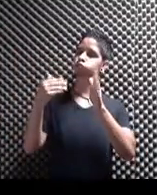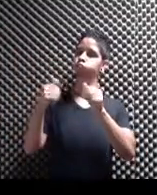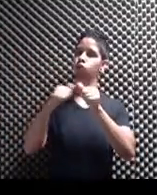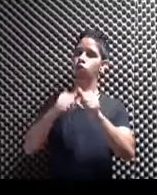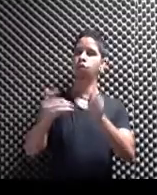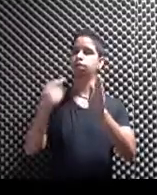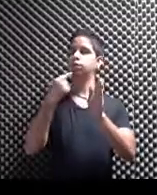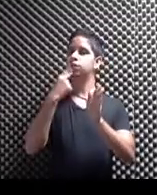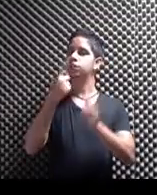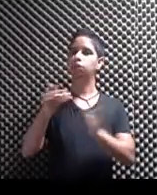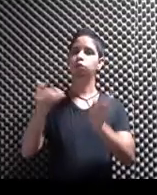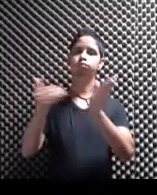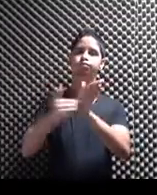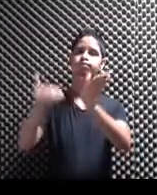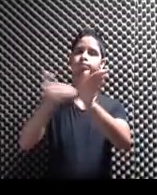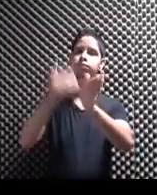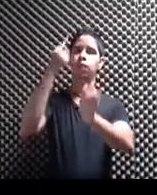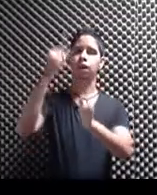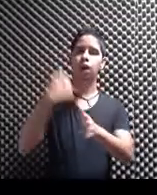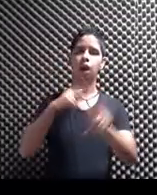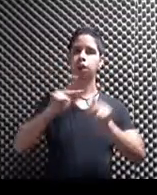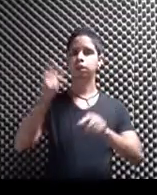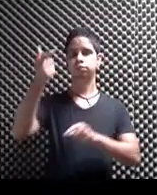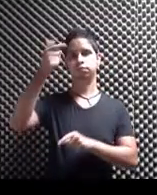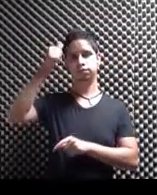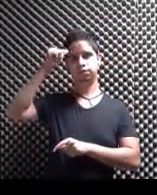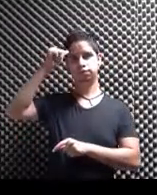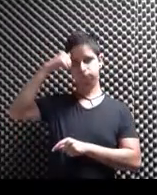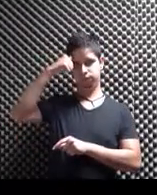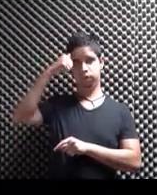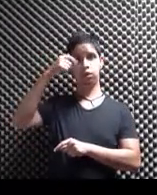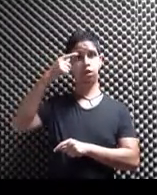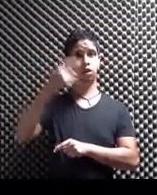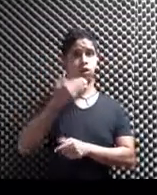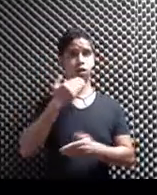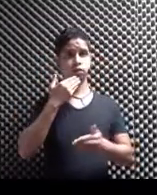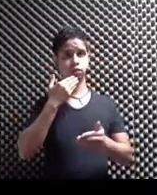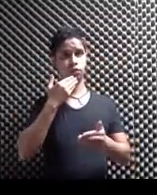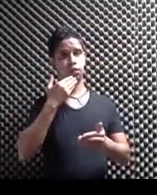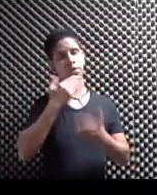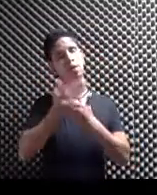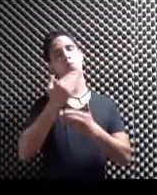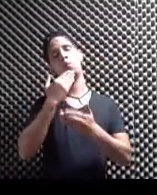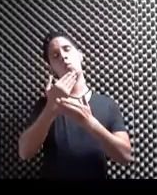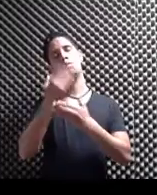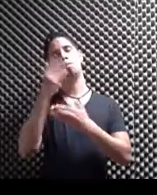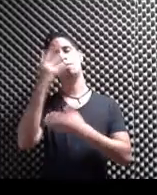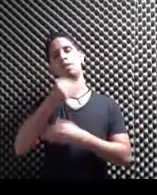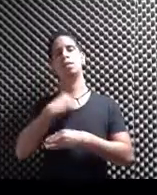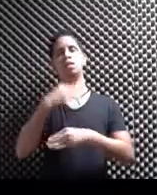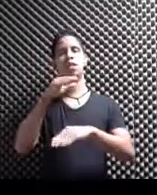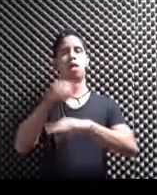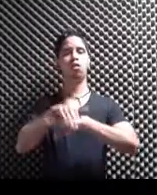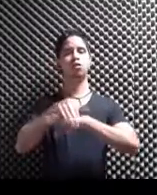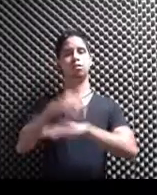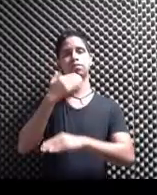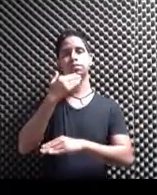Repetición Gracias Rosy Igual, gracias Hasta luego